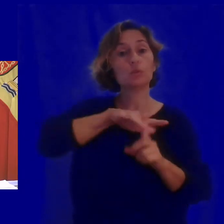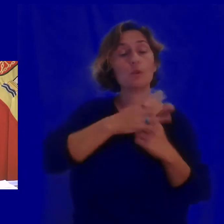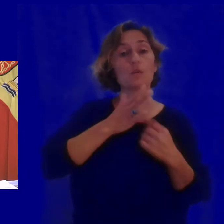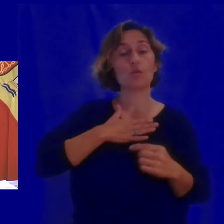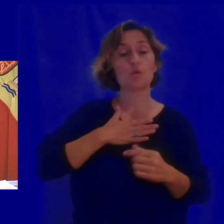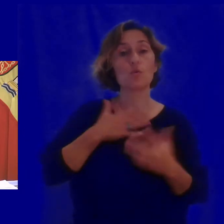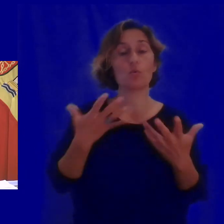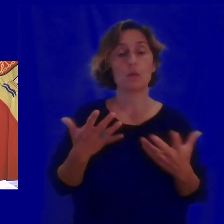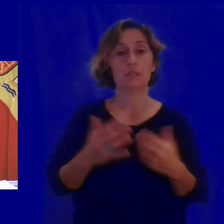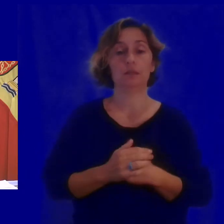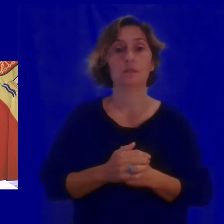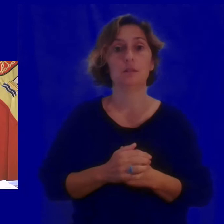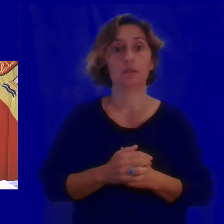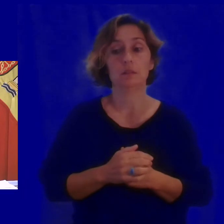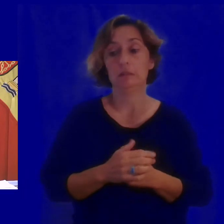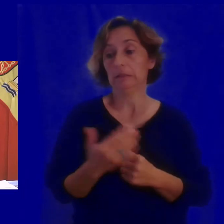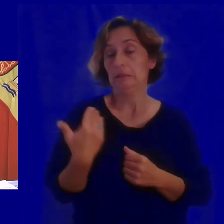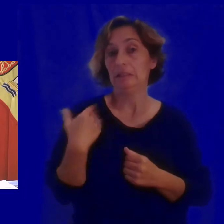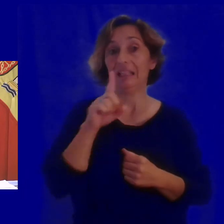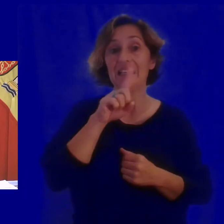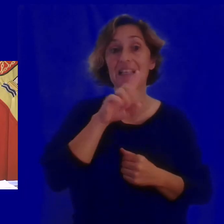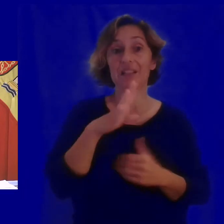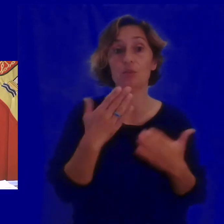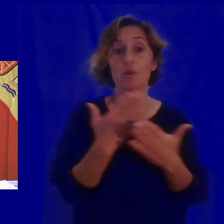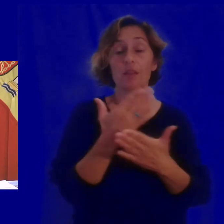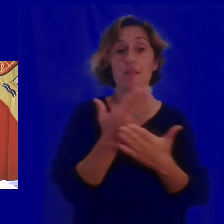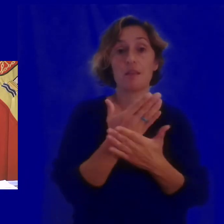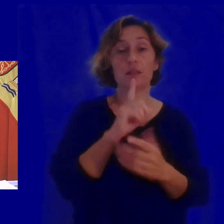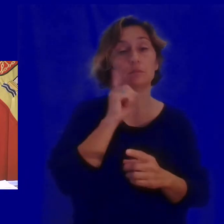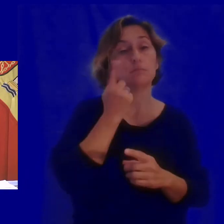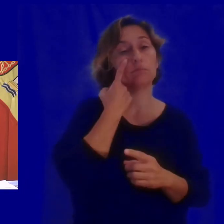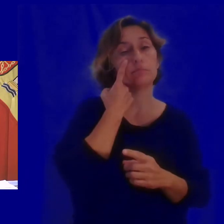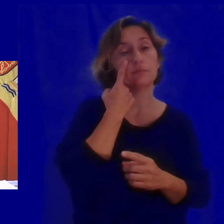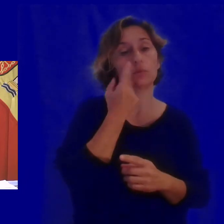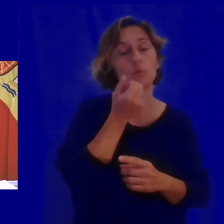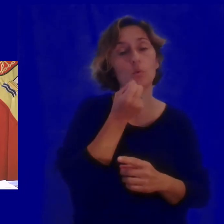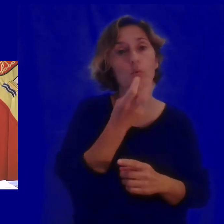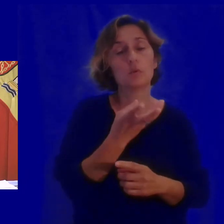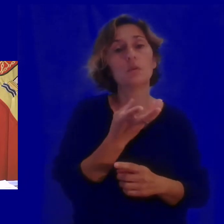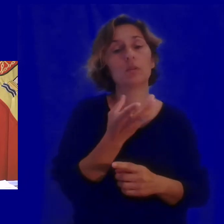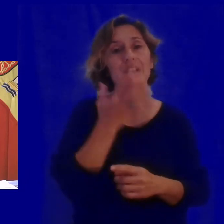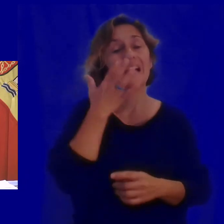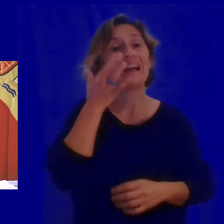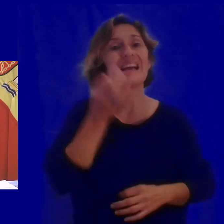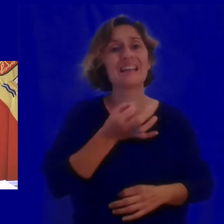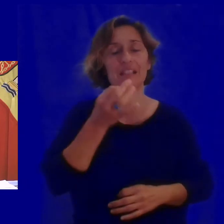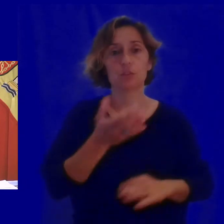de casos diagnosticados en los últimos 14 días ya se le da un valor de riesgo